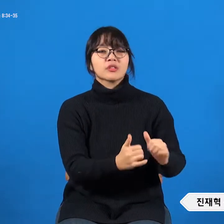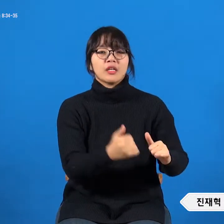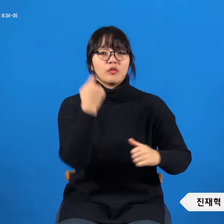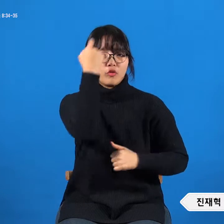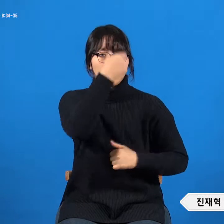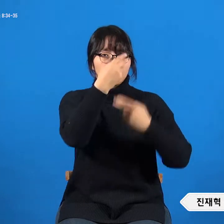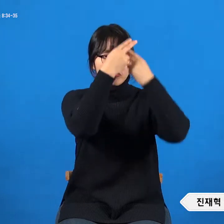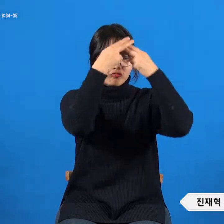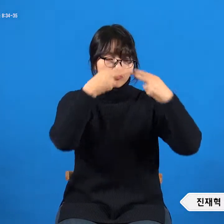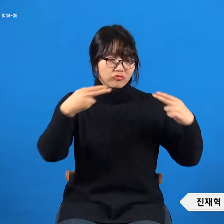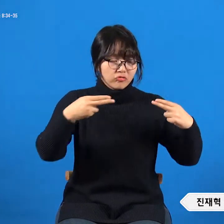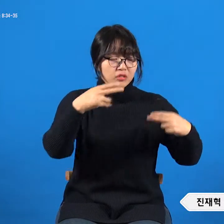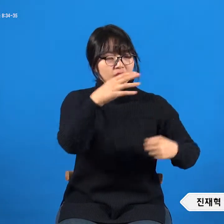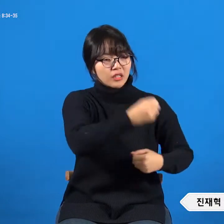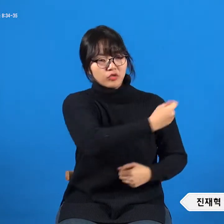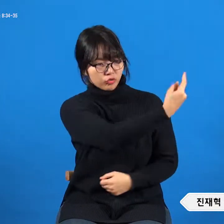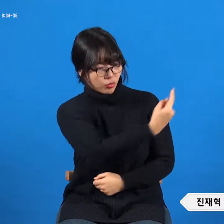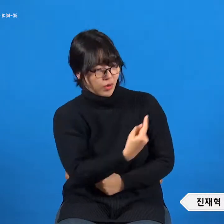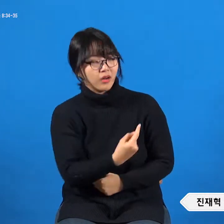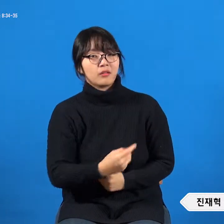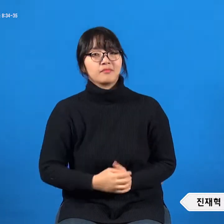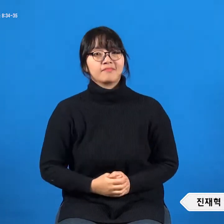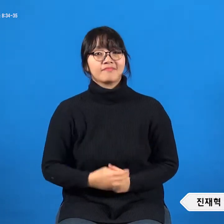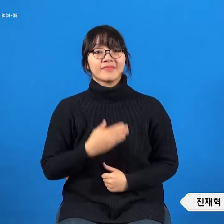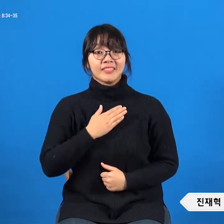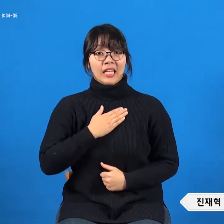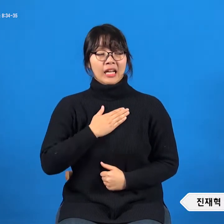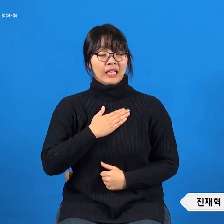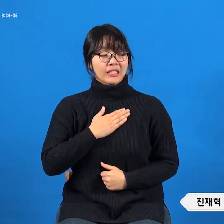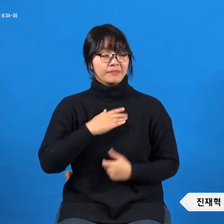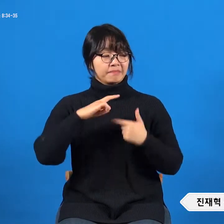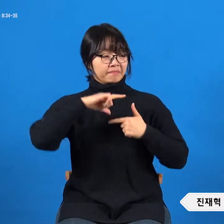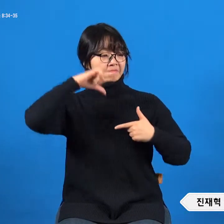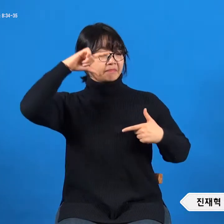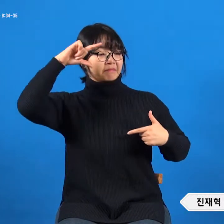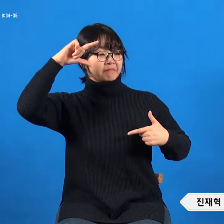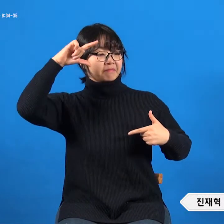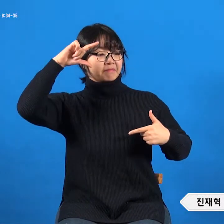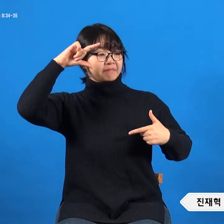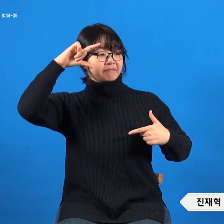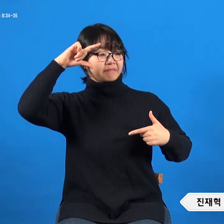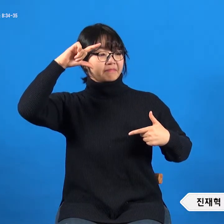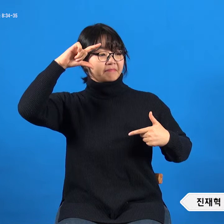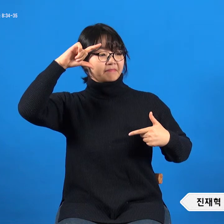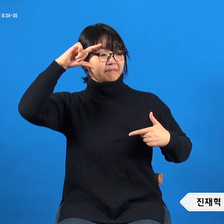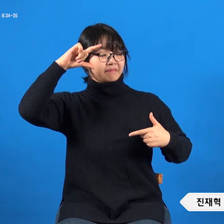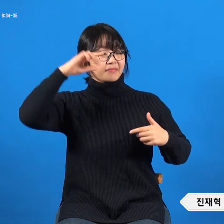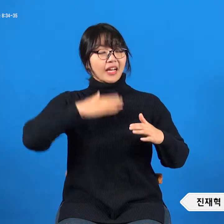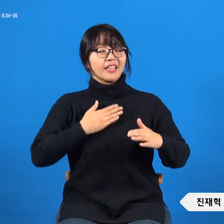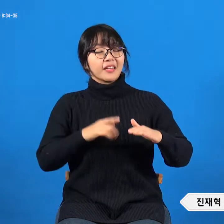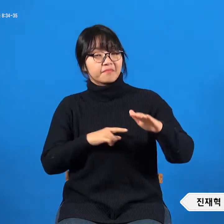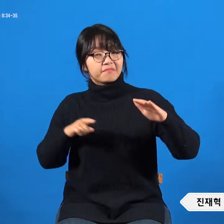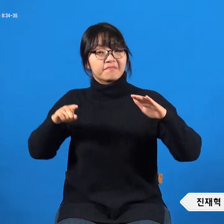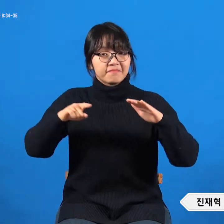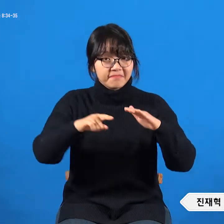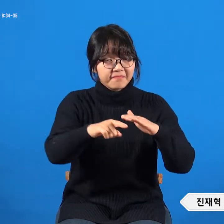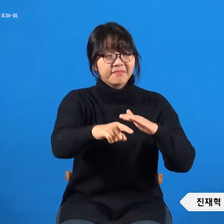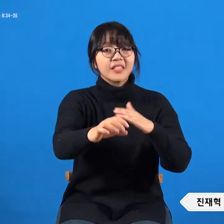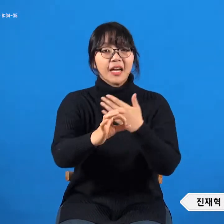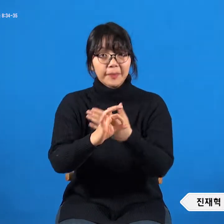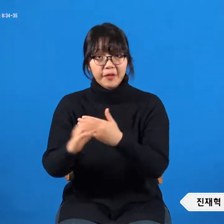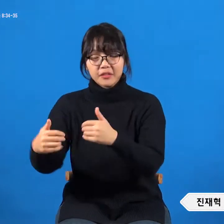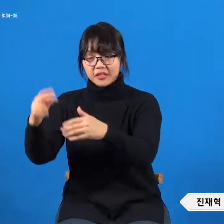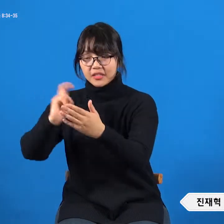바로 쫓아옵니다. 제가 나서게 되면 함께 했던 우리 경조 찬양대가 복도에